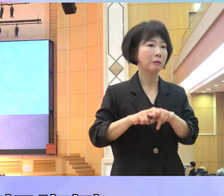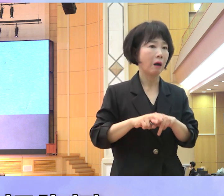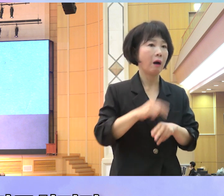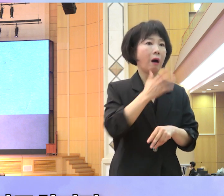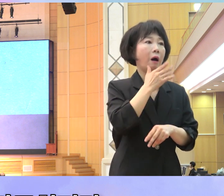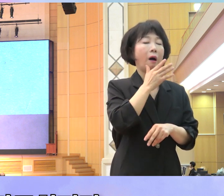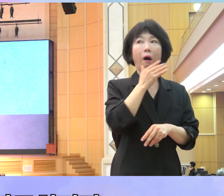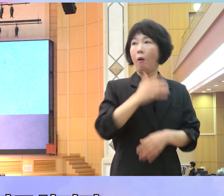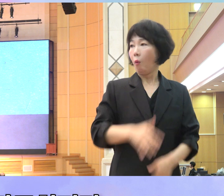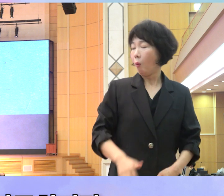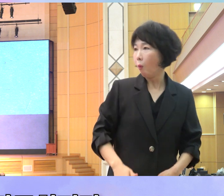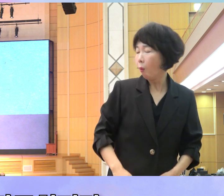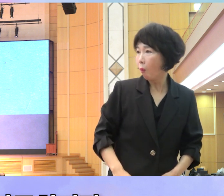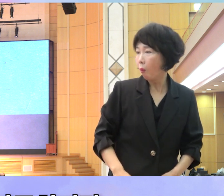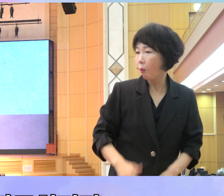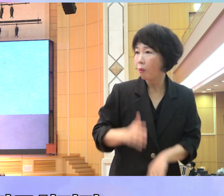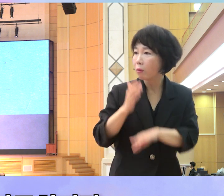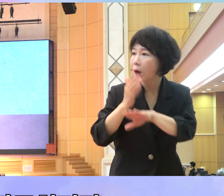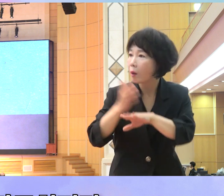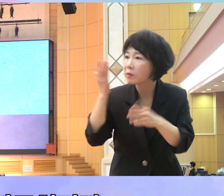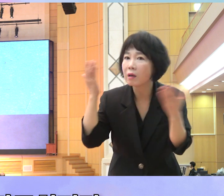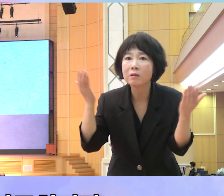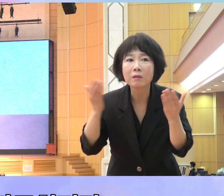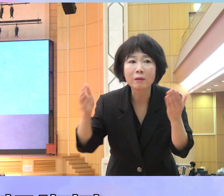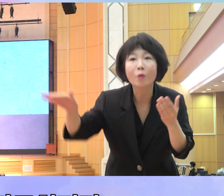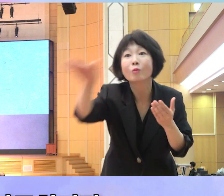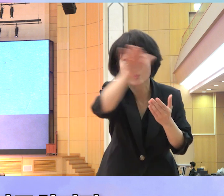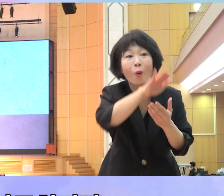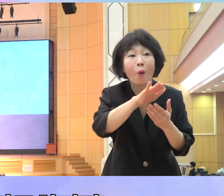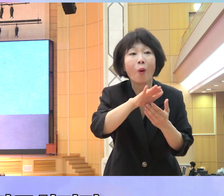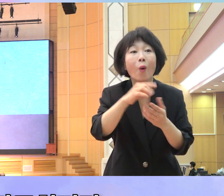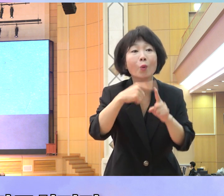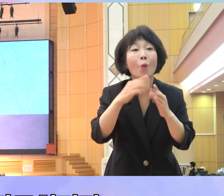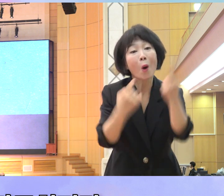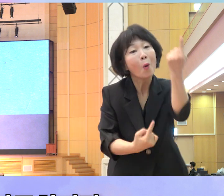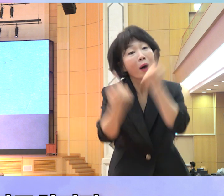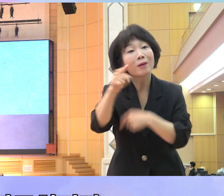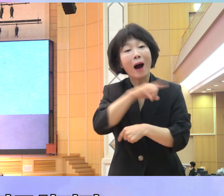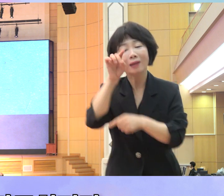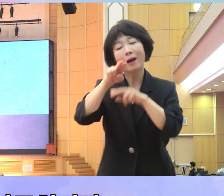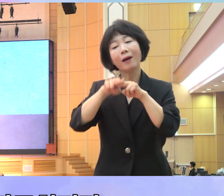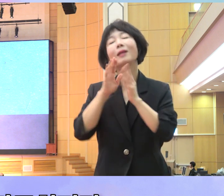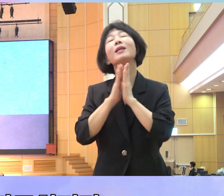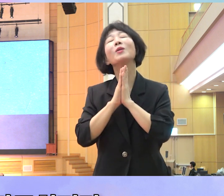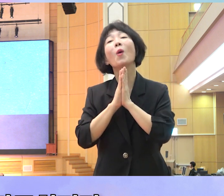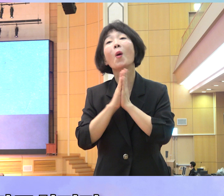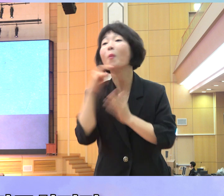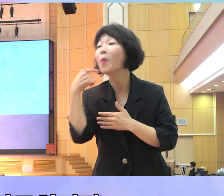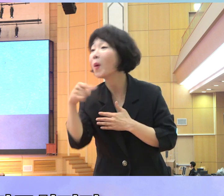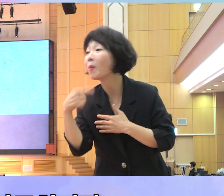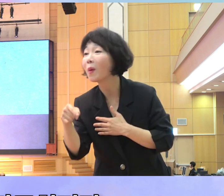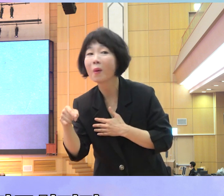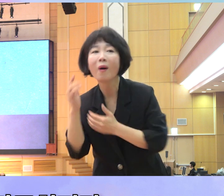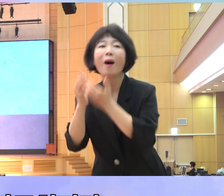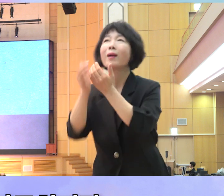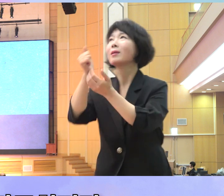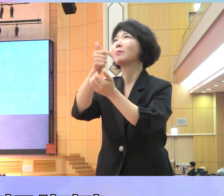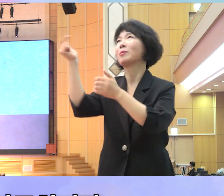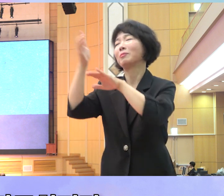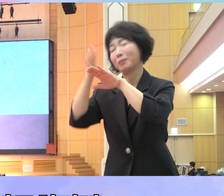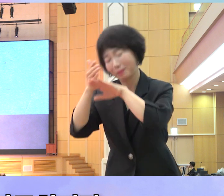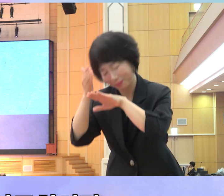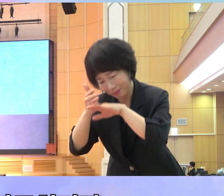이런 것들도 참 감사하더라고요. 그래서 여러분들도 와서 기도하실 때 하나님 감사합니다. 일주일